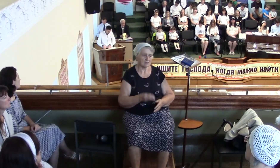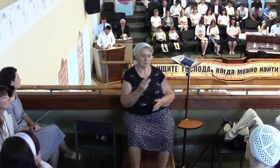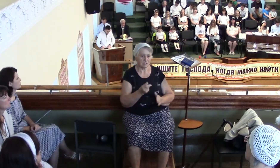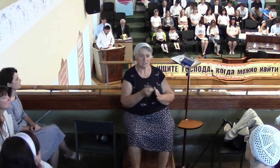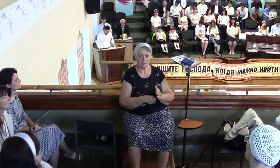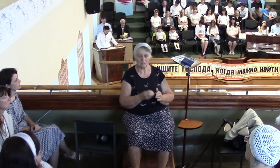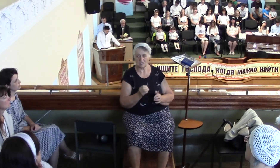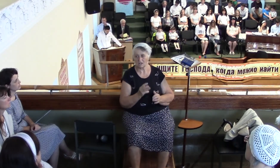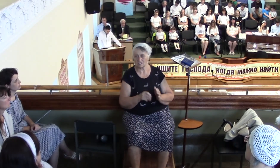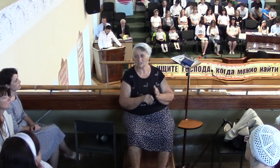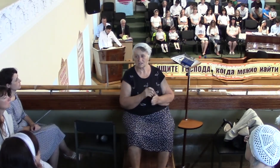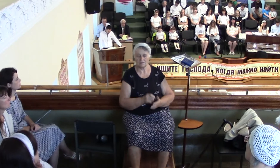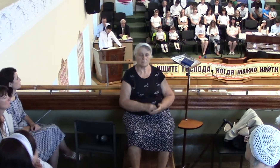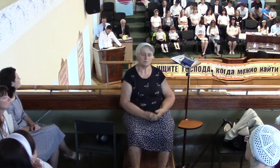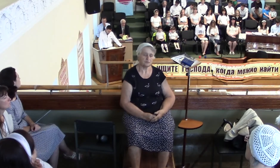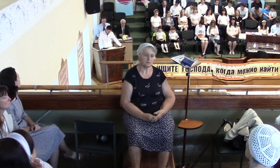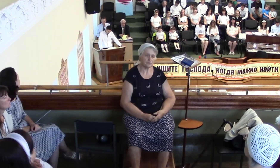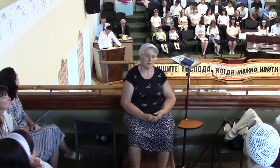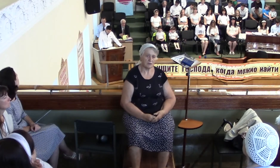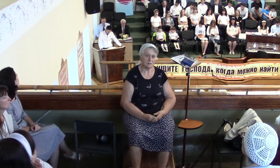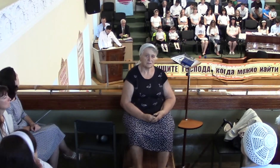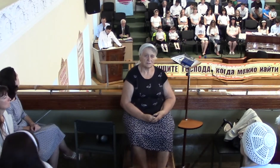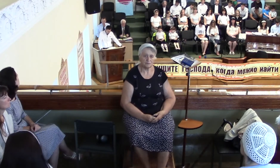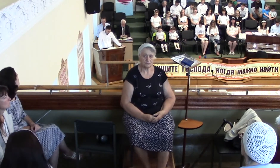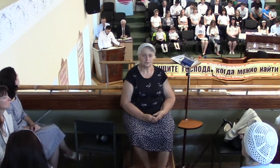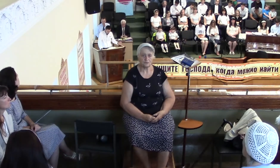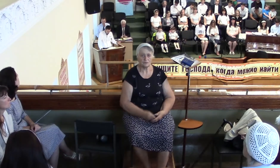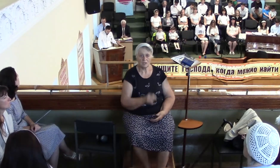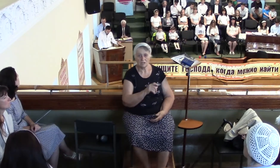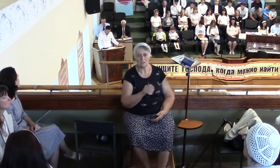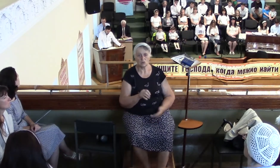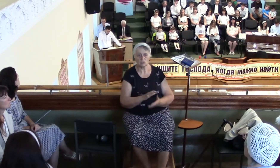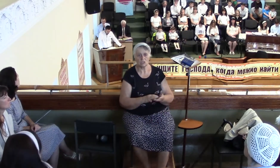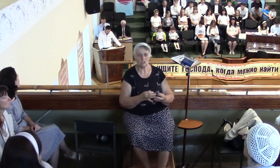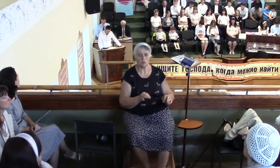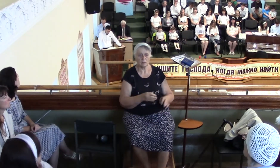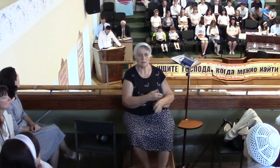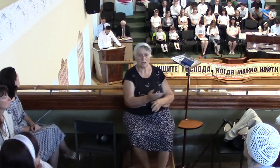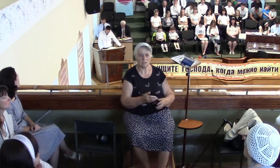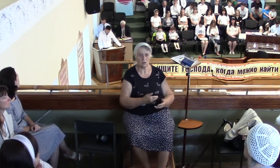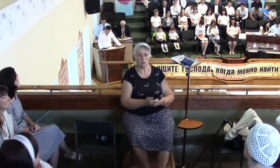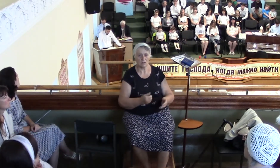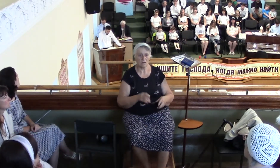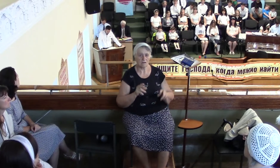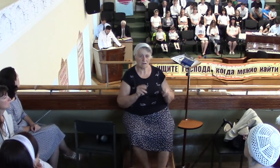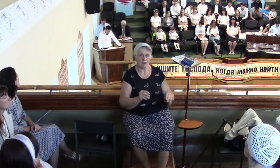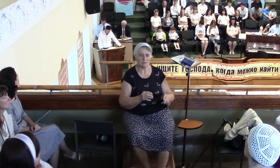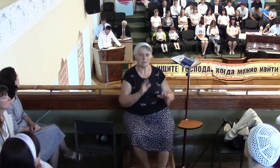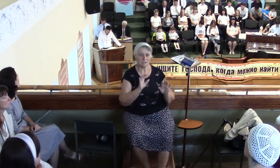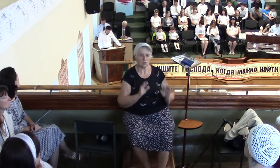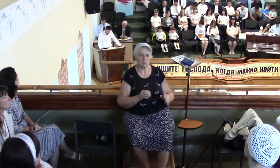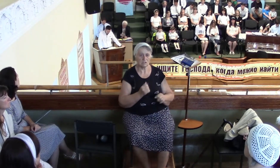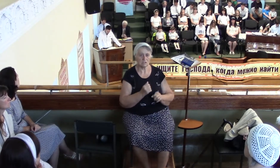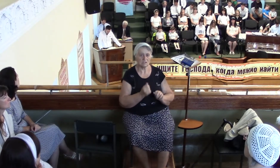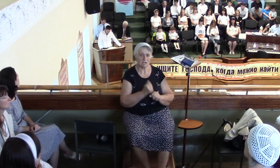стих. Галатам, 3 глава, 13 стих. «Христос искупил нас от клятвы закона, сделавшись